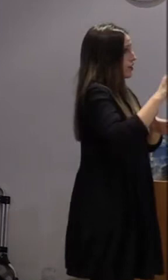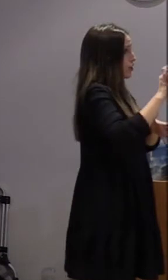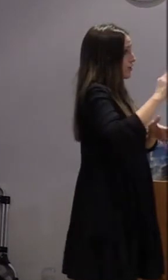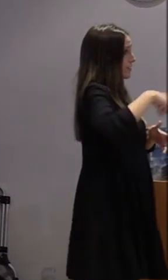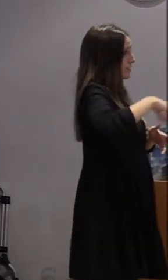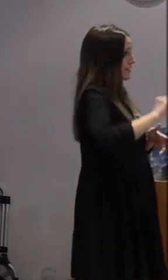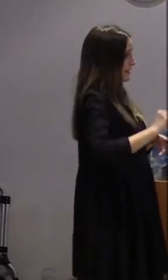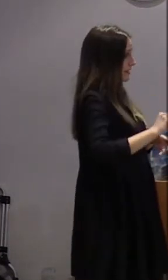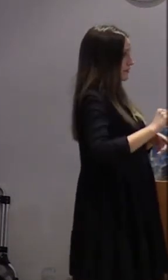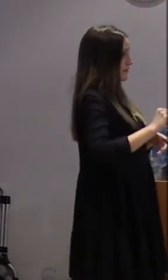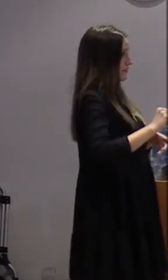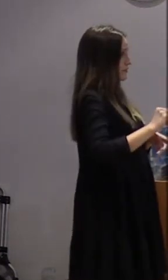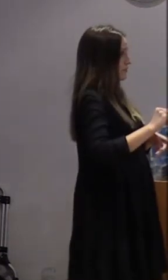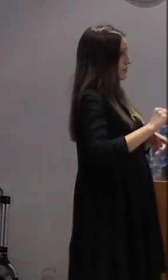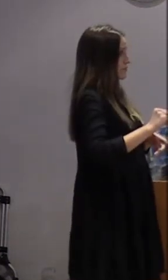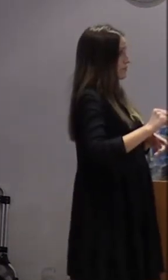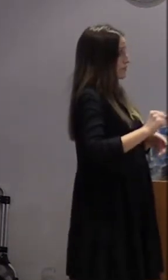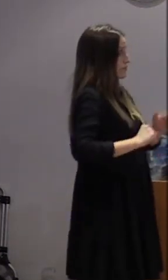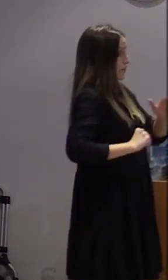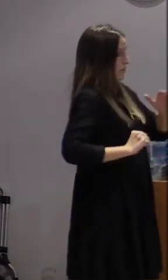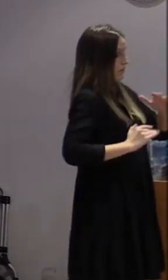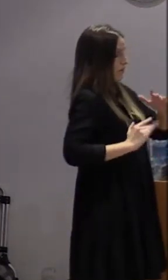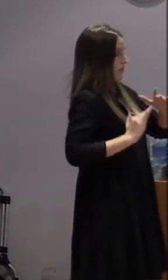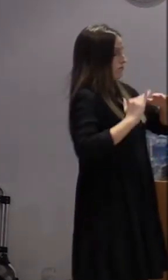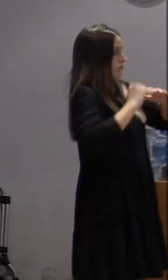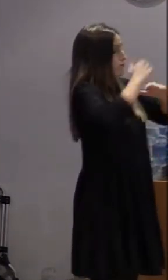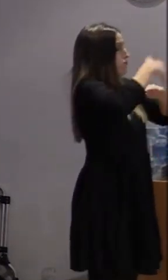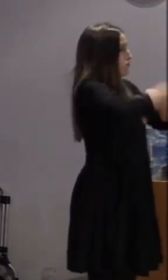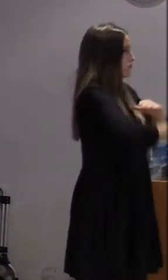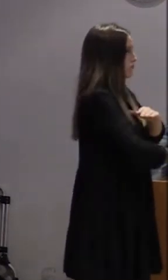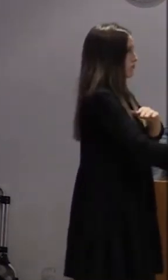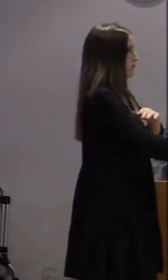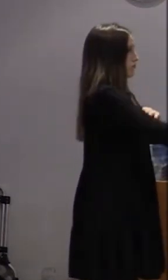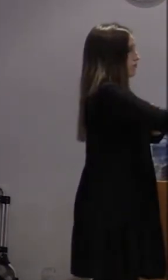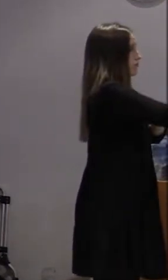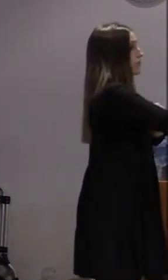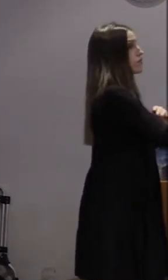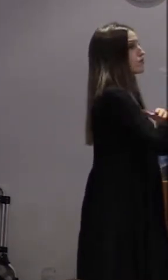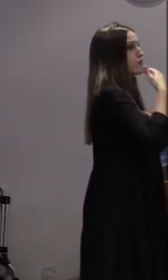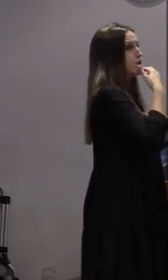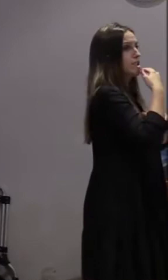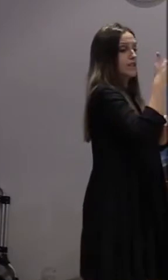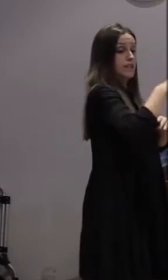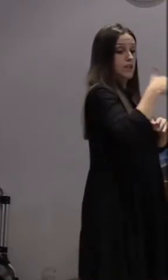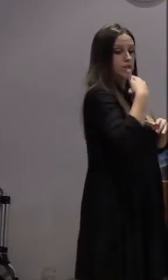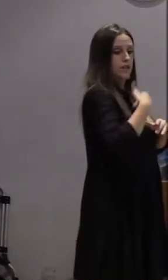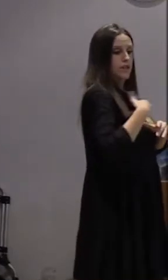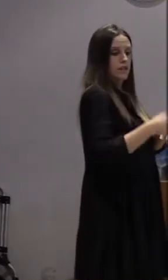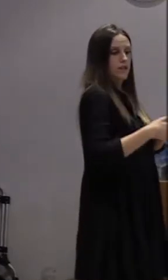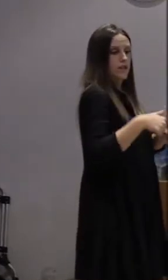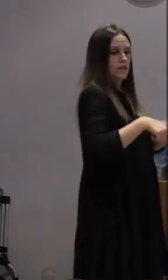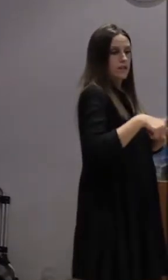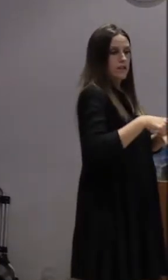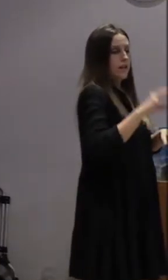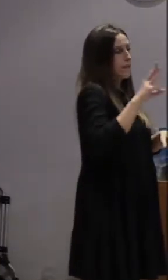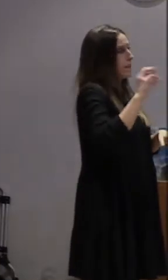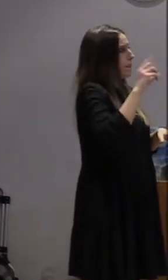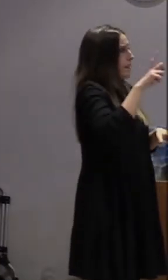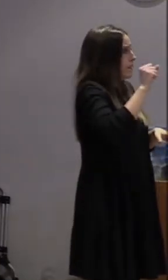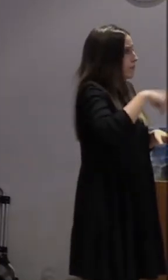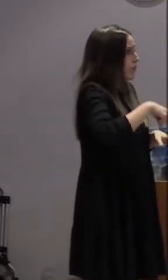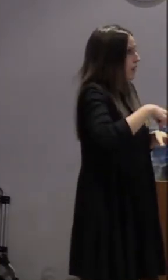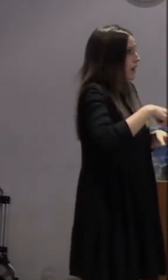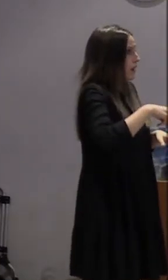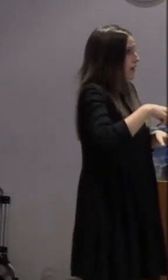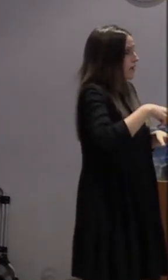pasa por París y también por Marly, se ha desbordado. Entonces, es como si aquí os dicen, pues qué sé yo, en Polar se